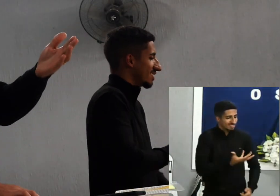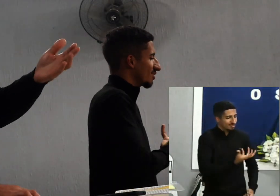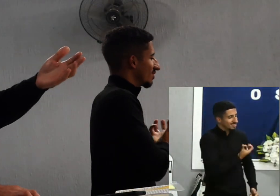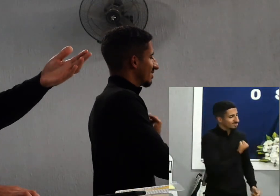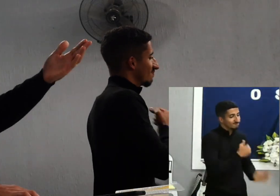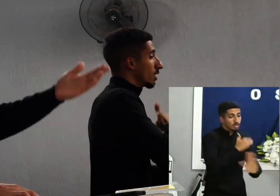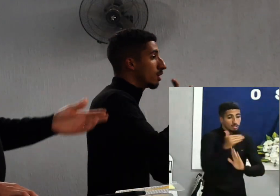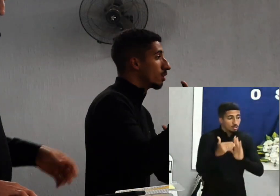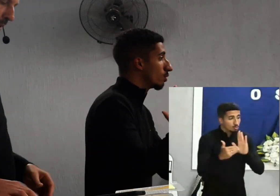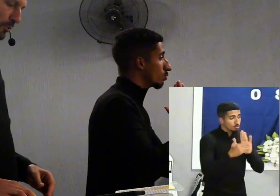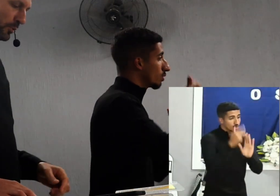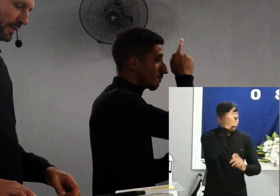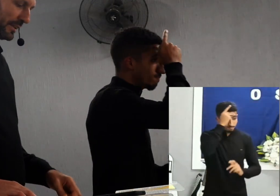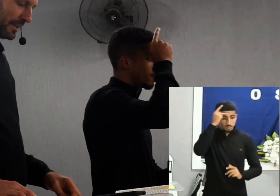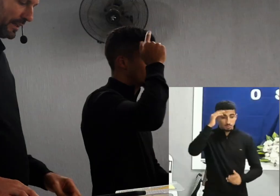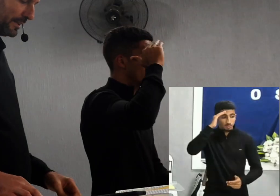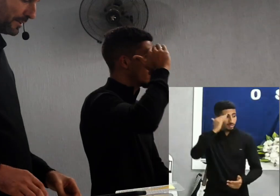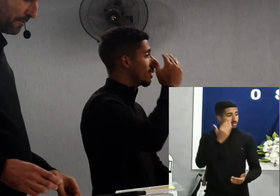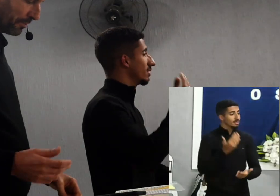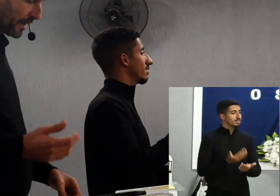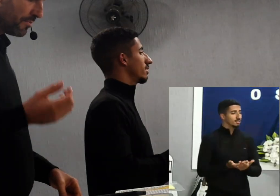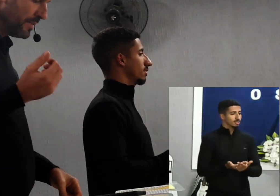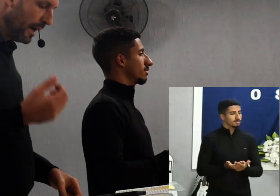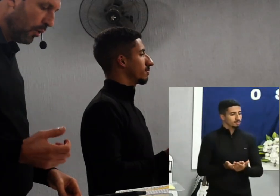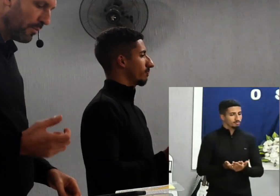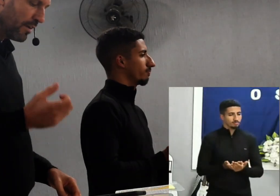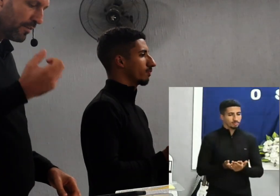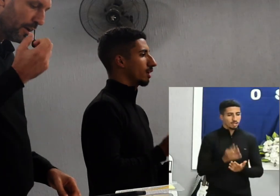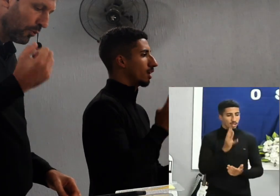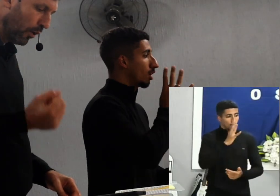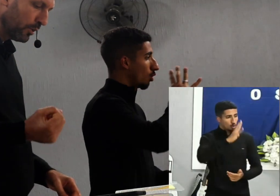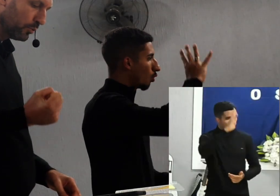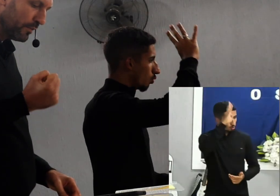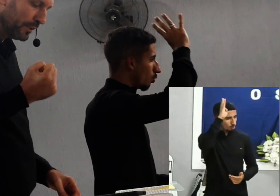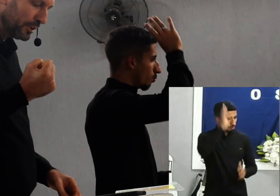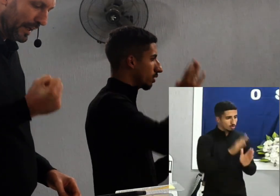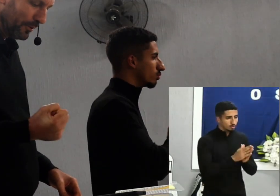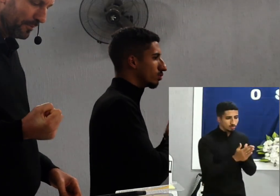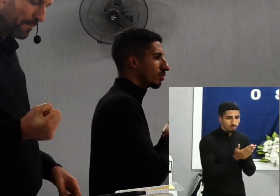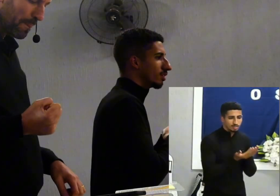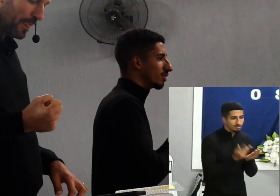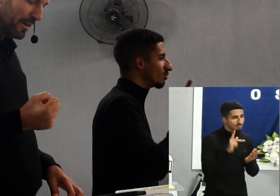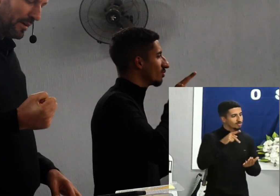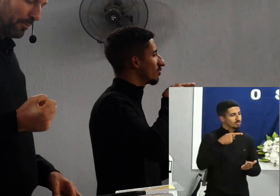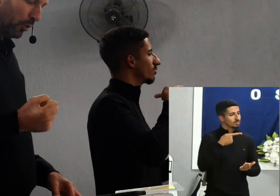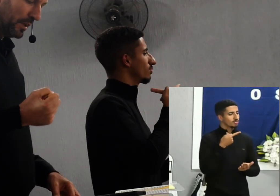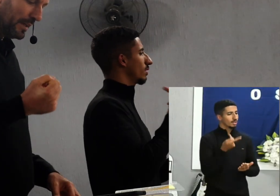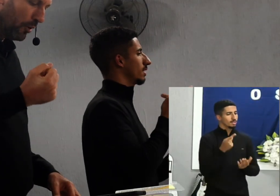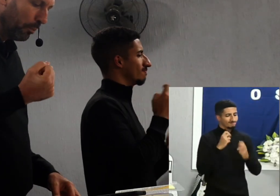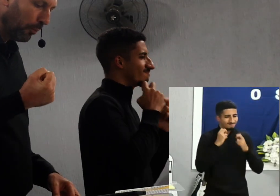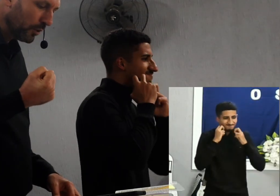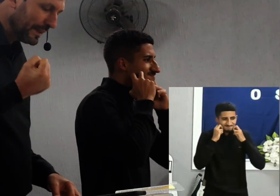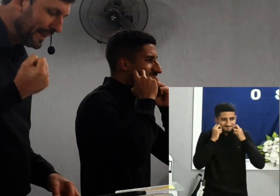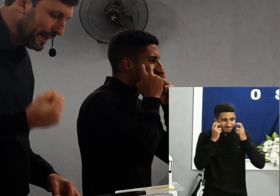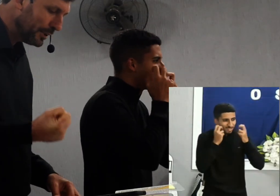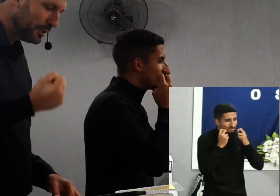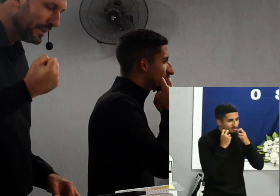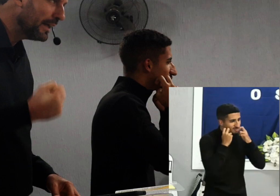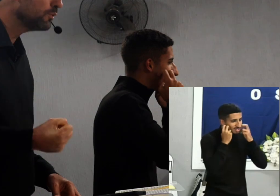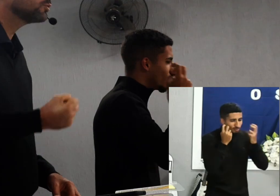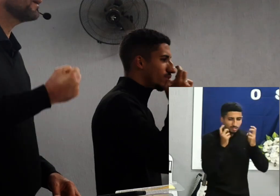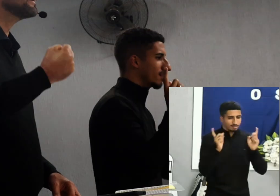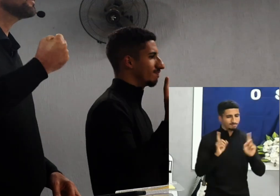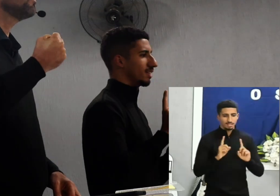deve gostar muito também do que está lá em Romanos 1,16. Não me envergonho do Evangelho, porque é o poder